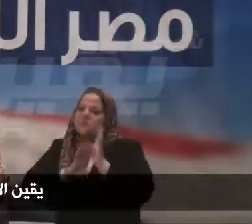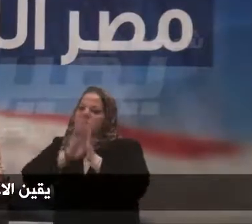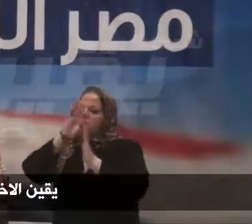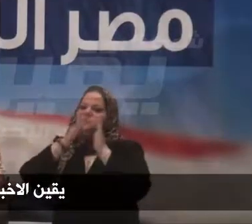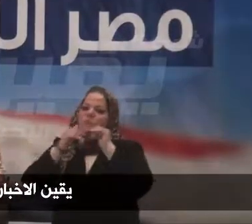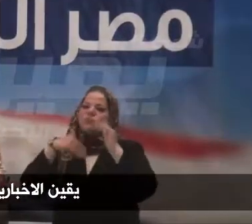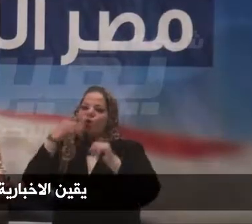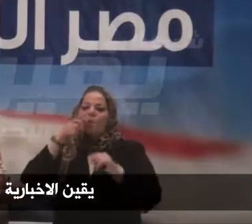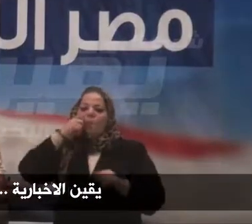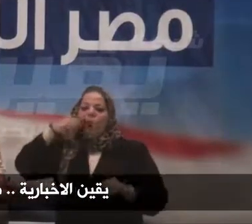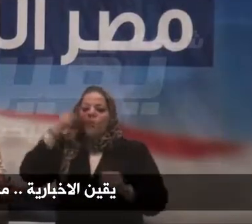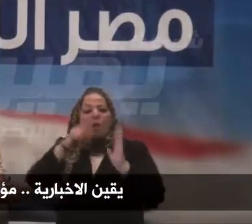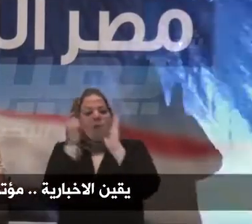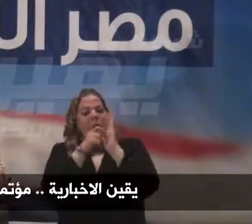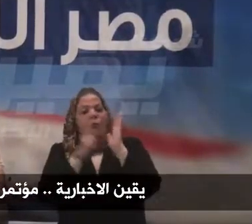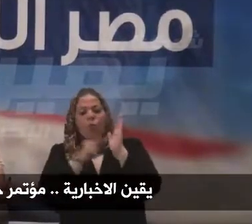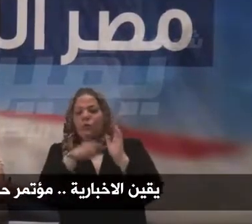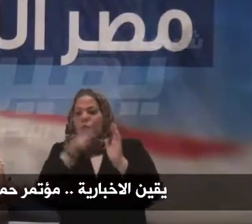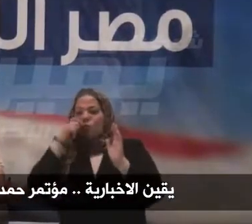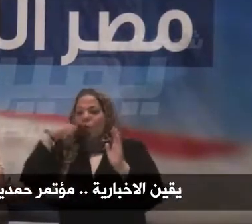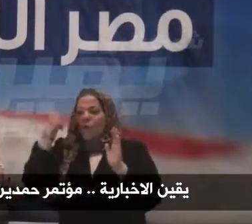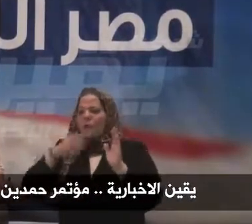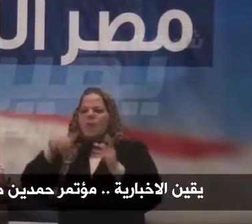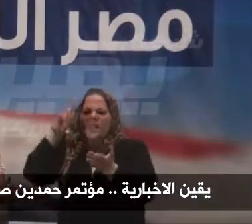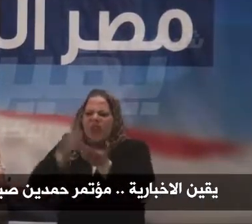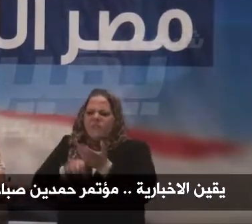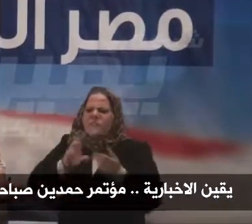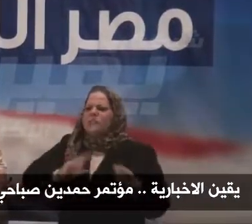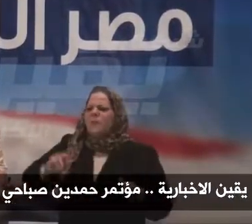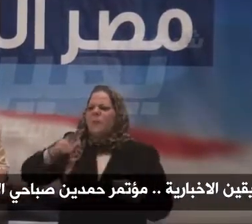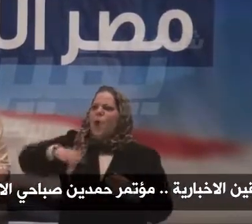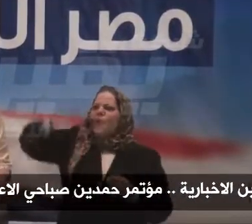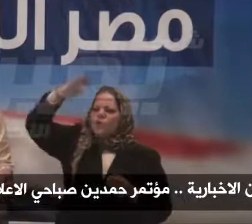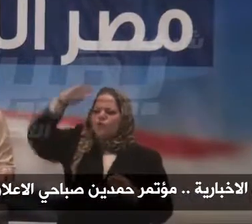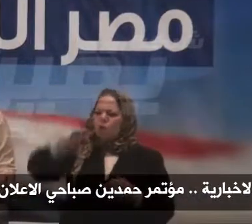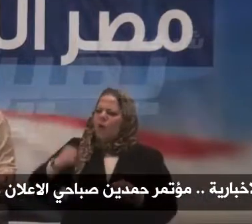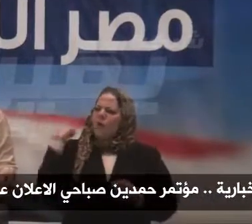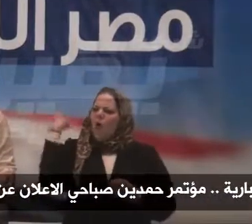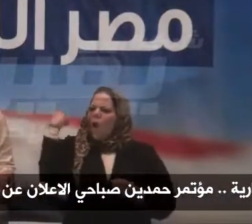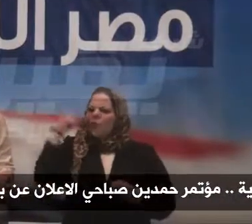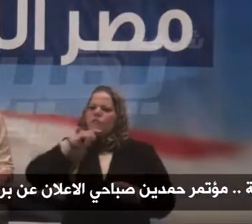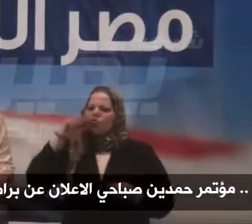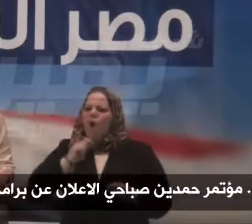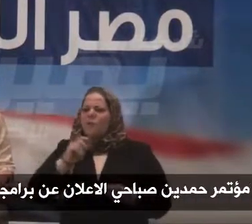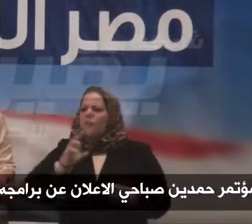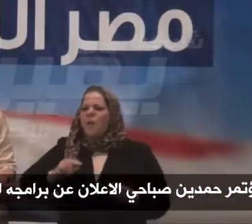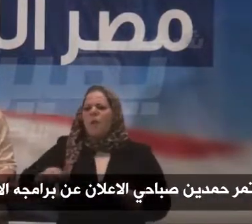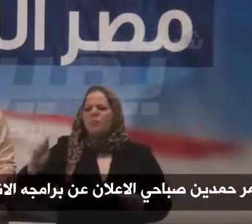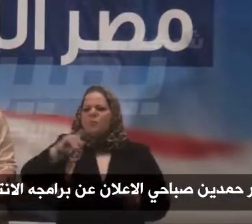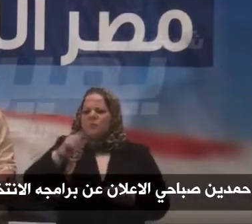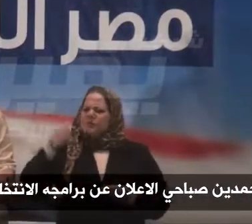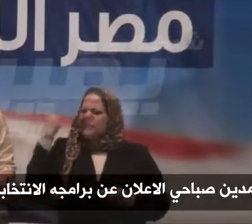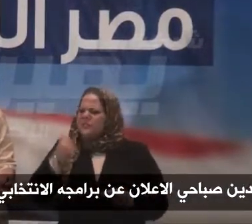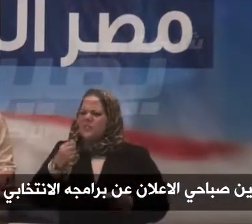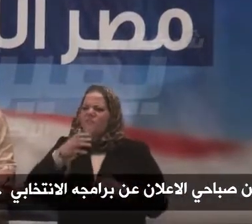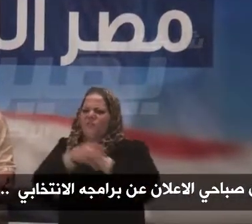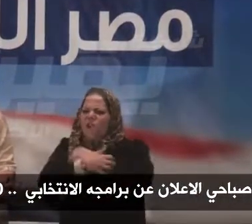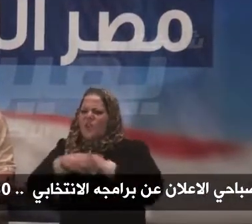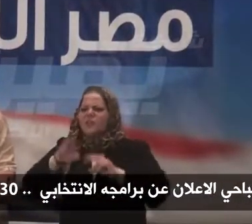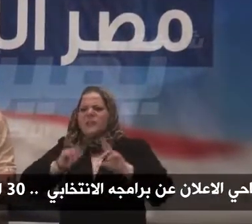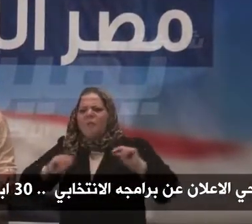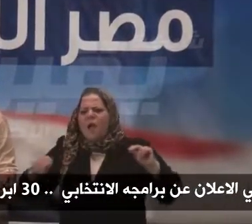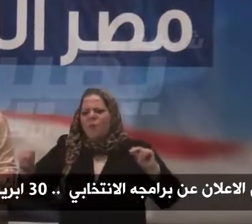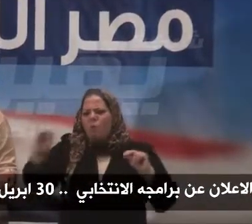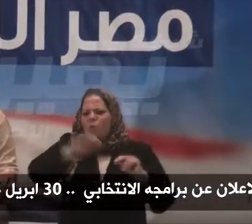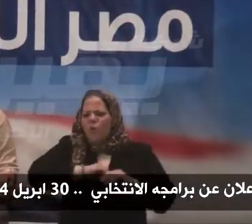يحترم الجميع القانون وينفذ على الكبير والصغير، على القوي والضعيف، على الغني مثلما يطبق